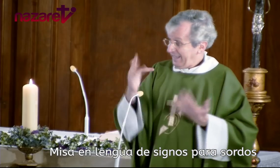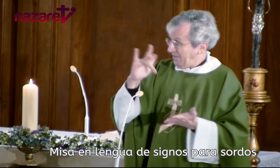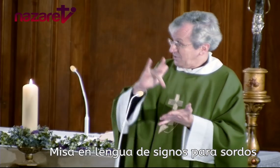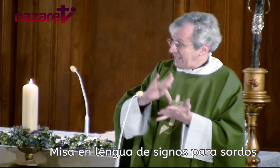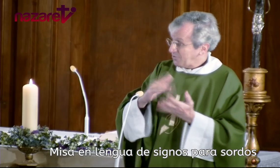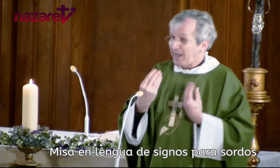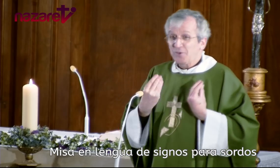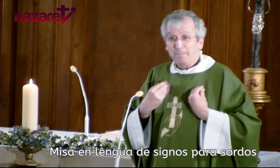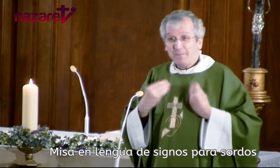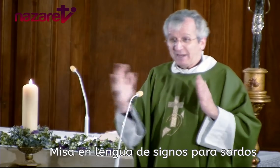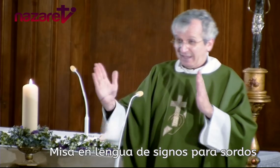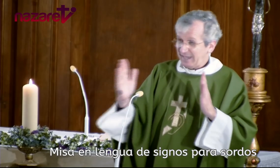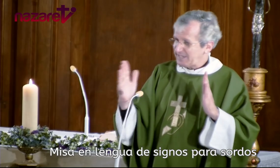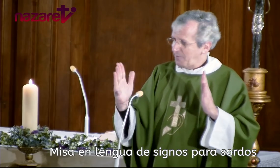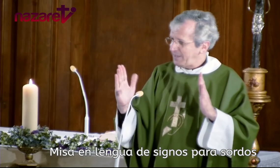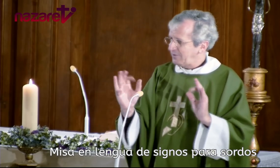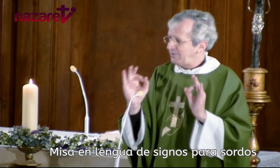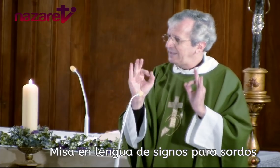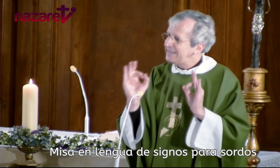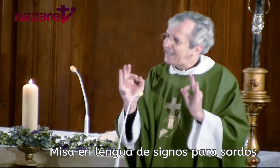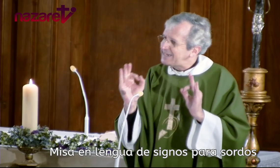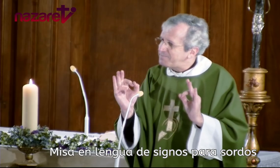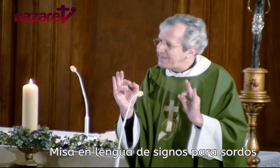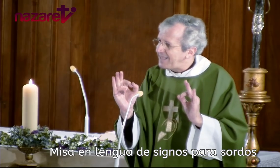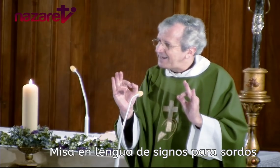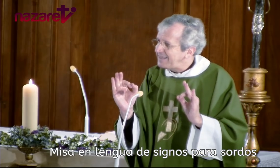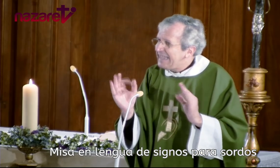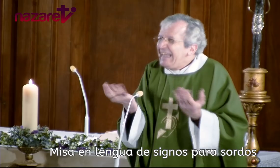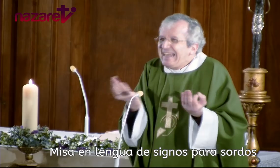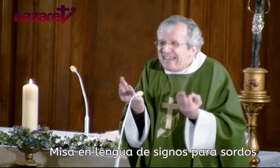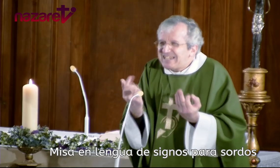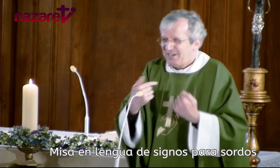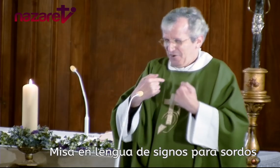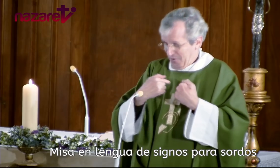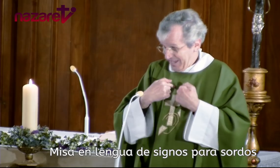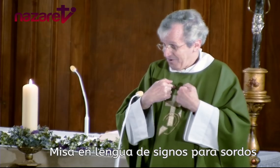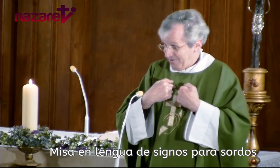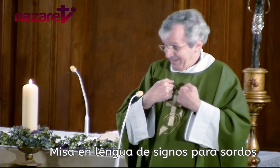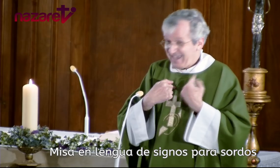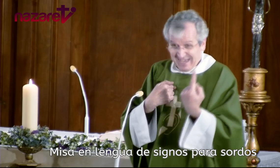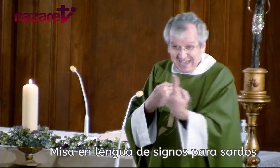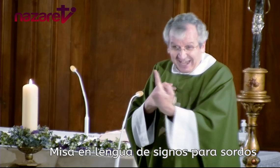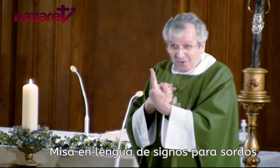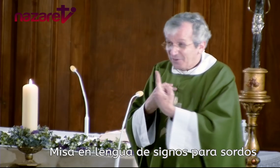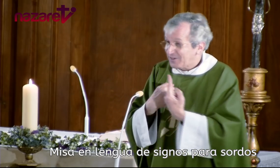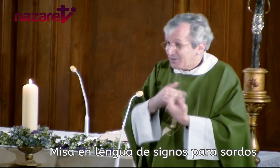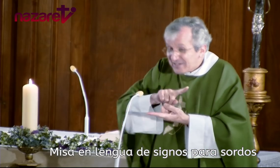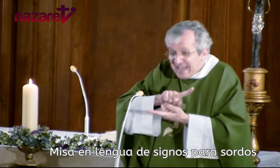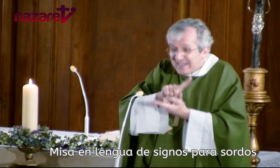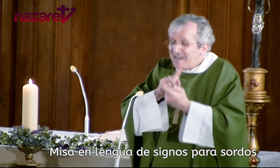nos haya tocado vivir ese momento tan especial? Es decir, ¿qué es lo que yo y cada uno de nosotros tenemos